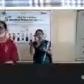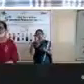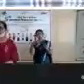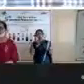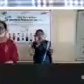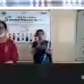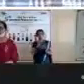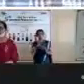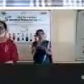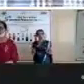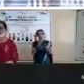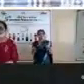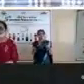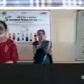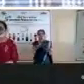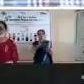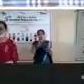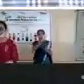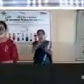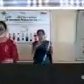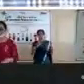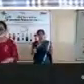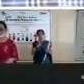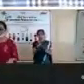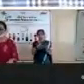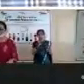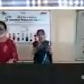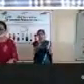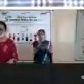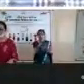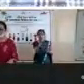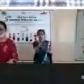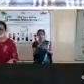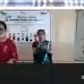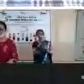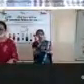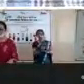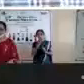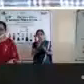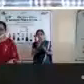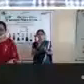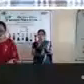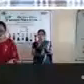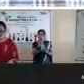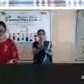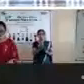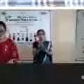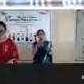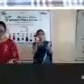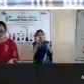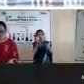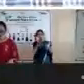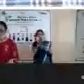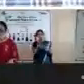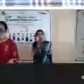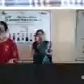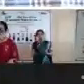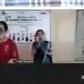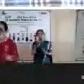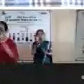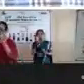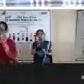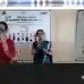अभिगम्यता, बाधा मुक्त वातावरण, व्यक्तिगत उत्कृष्टता आदि को बढ़ावा देना इत्यादि शामिल है। यह आयोजन न केवल पूर्वोत्तर के लिए